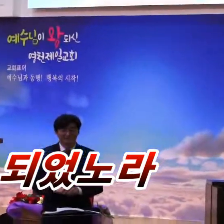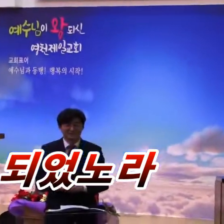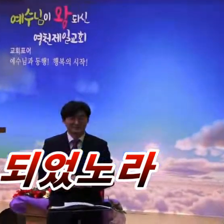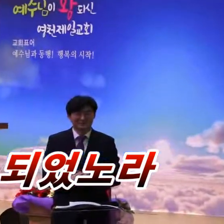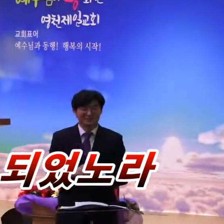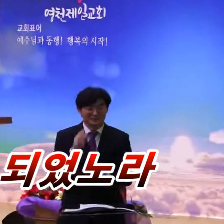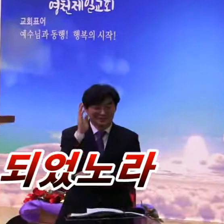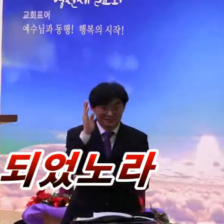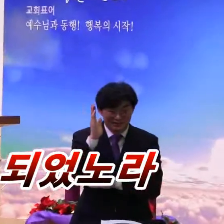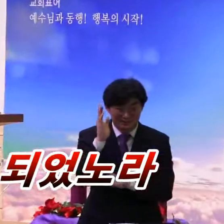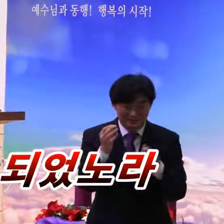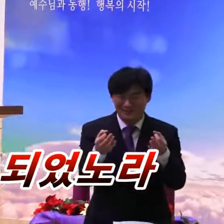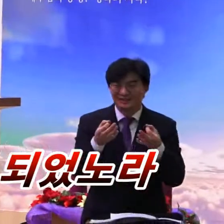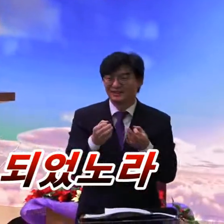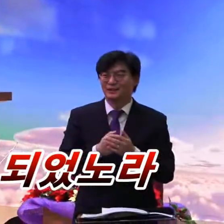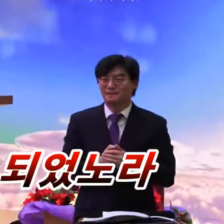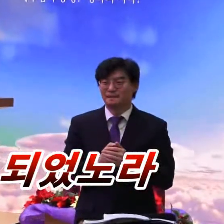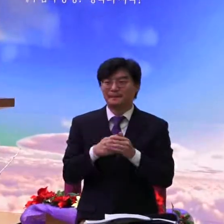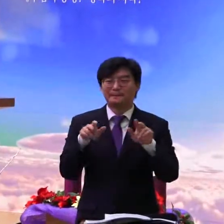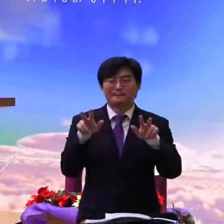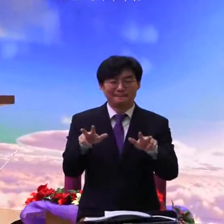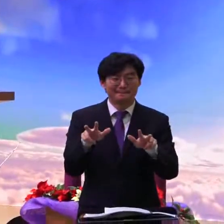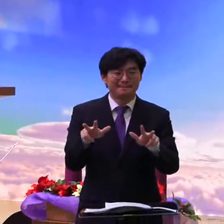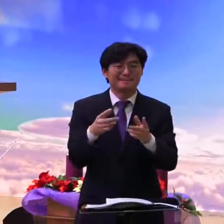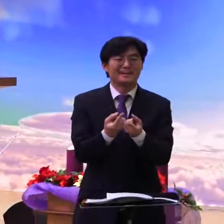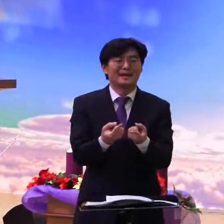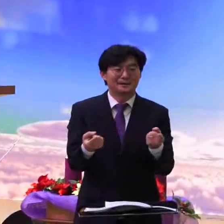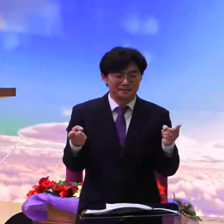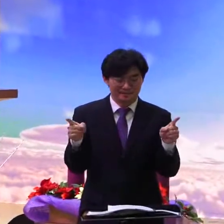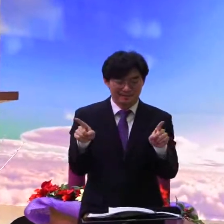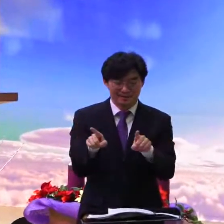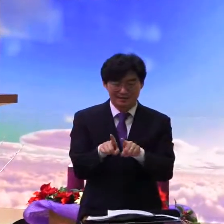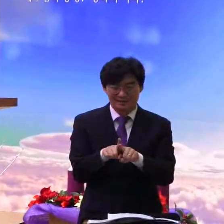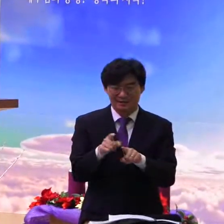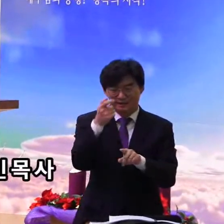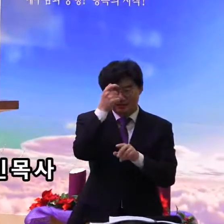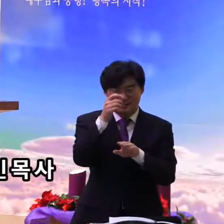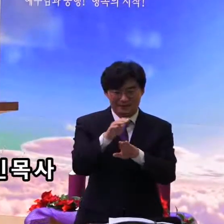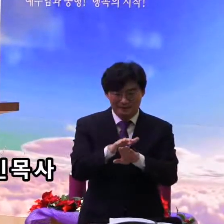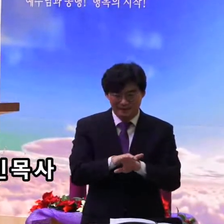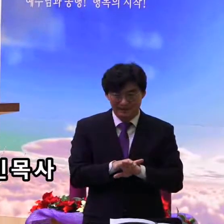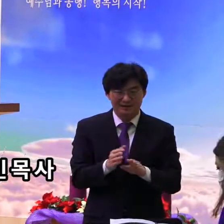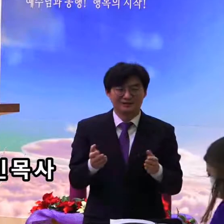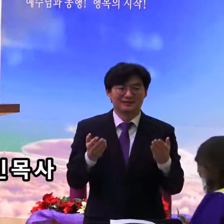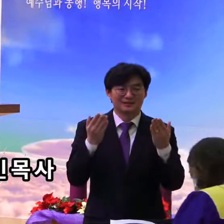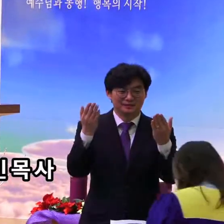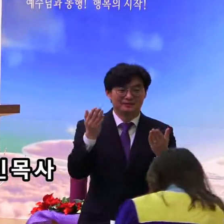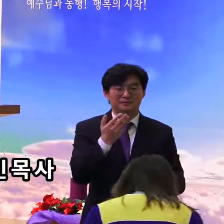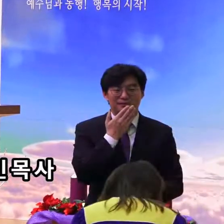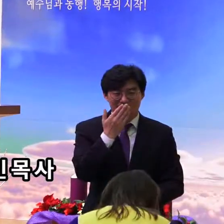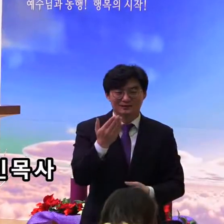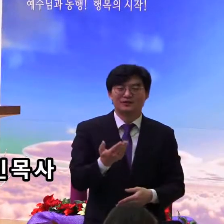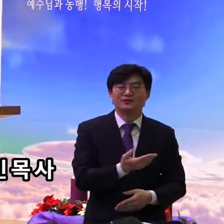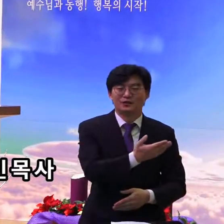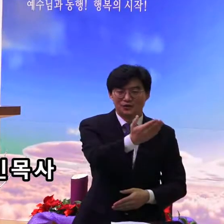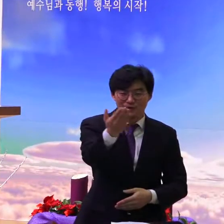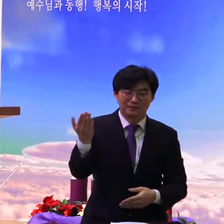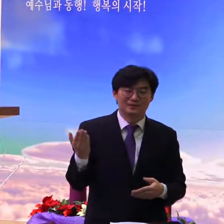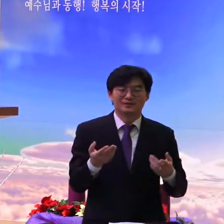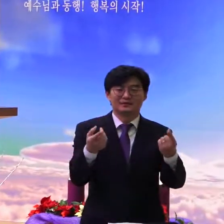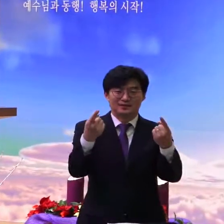이런 때에 이렇게 우리 함께 예배할 수 있는 우리 주변에 성도님들이 계시는 거 너무나 감사한 일입니다. 여러분